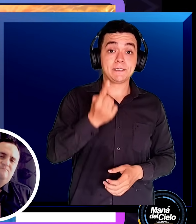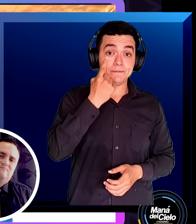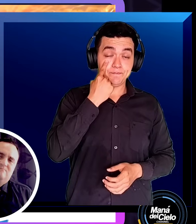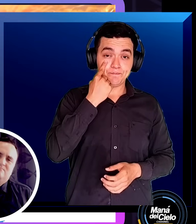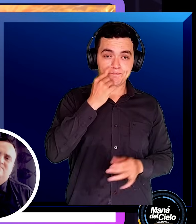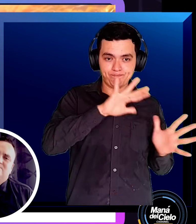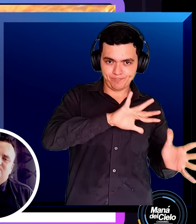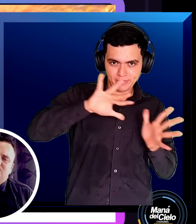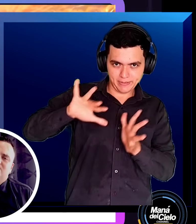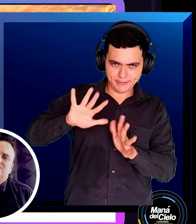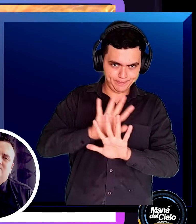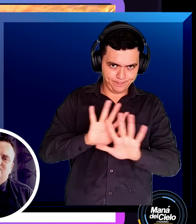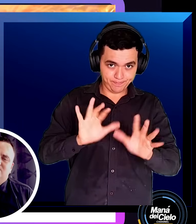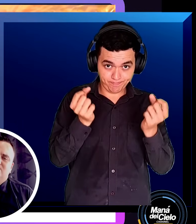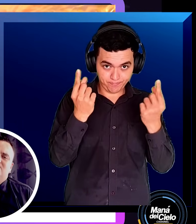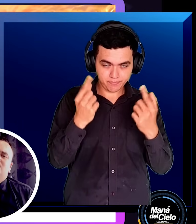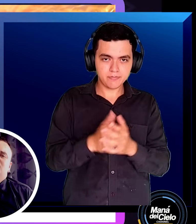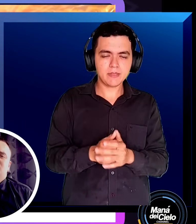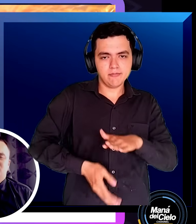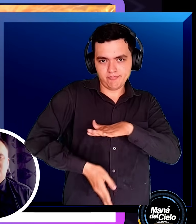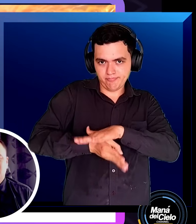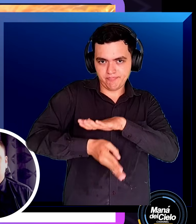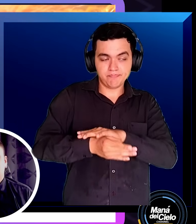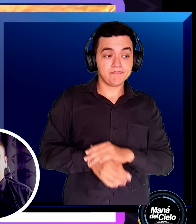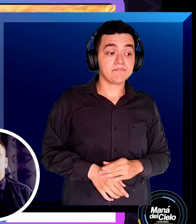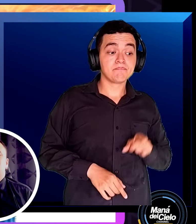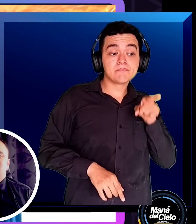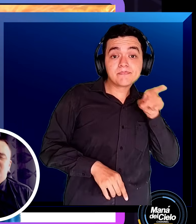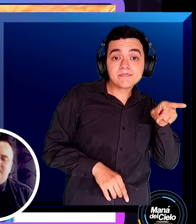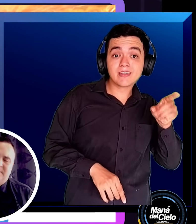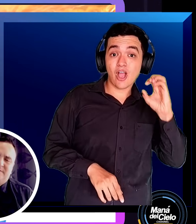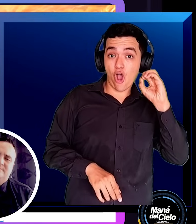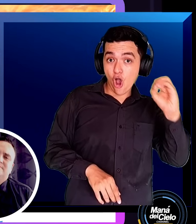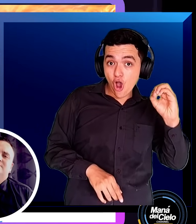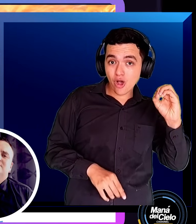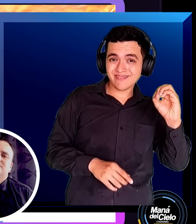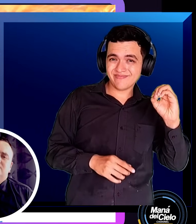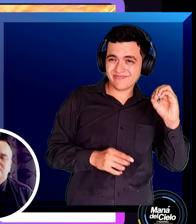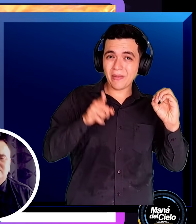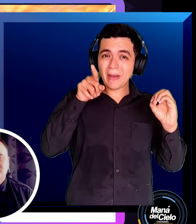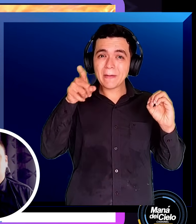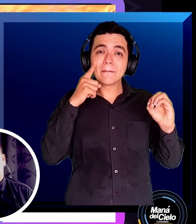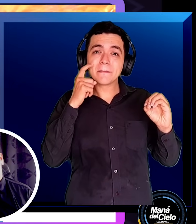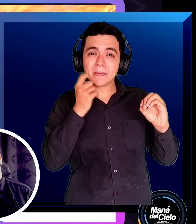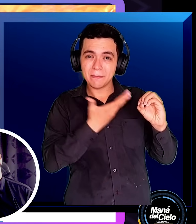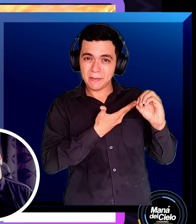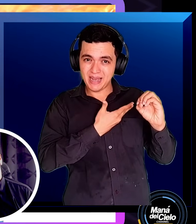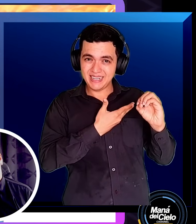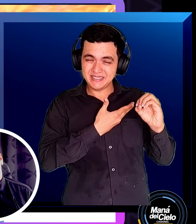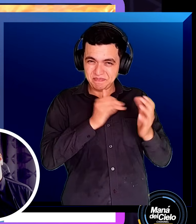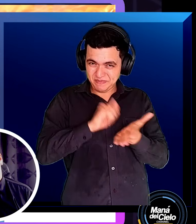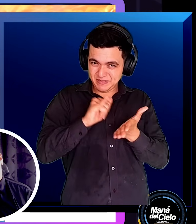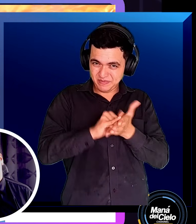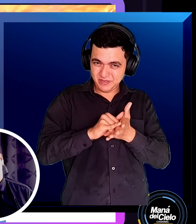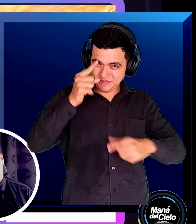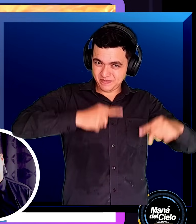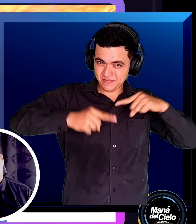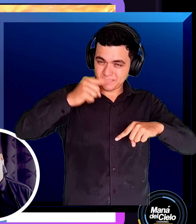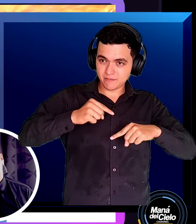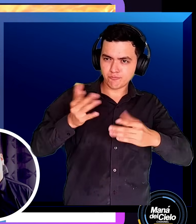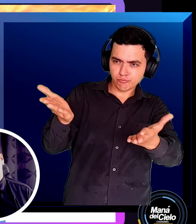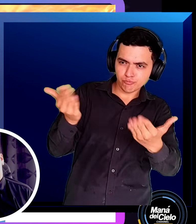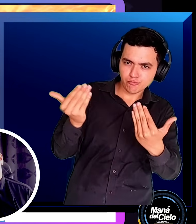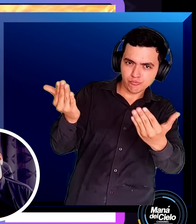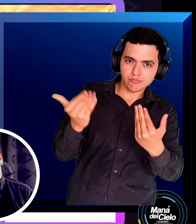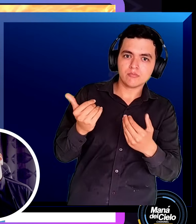Yo le mando un ejército. Yo le facilito unos carruajes que los enemigos nunca se atreverían a tocarte.